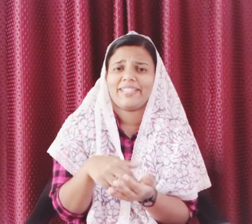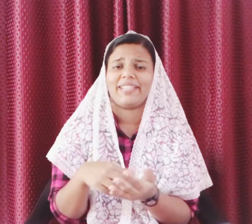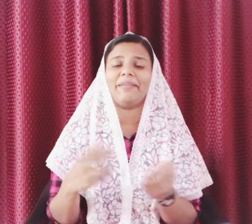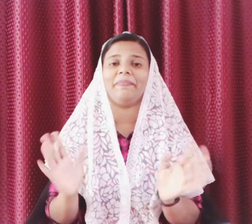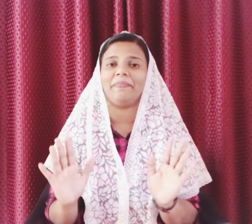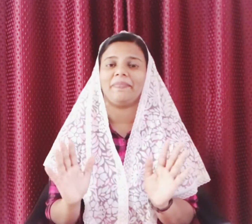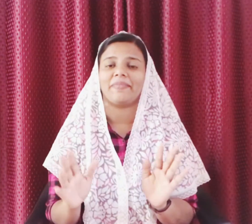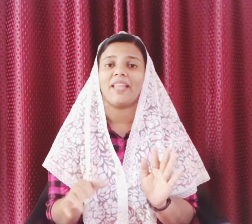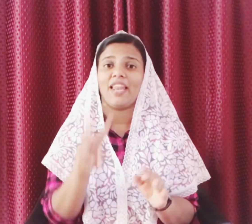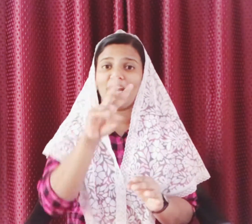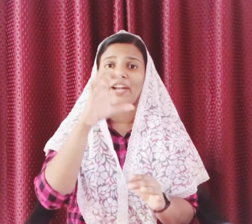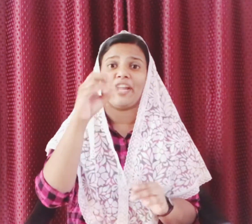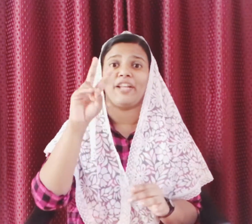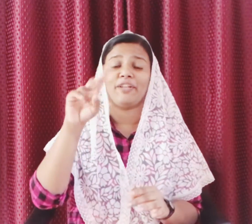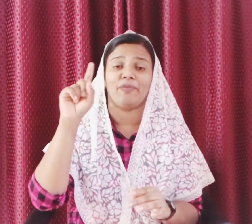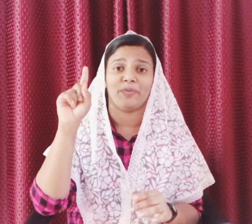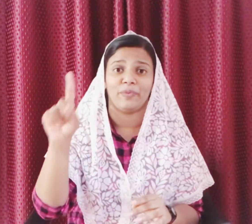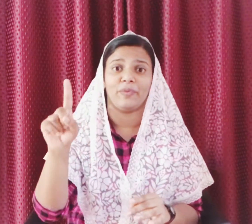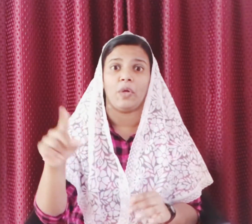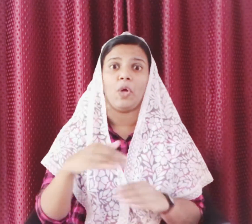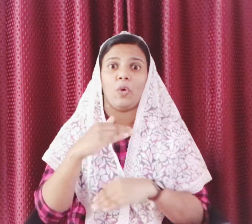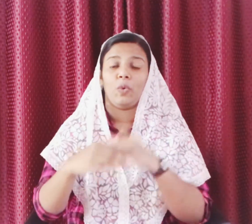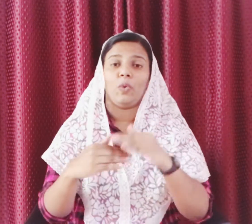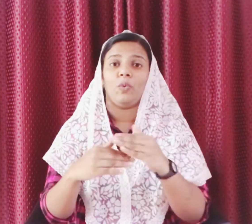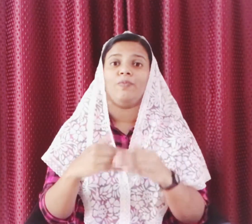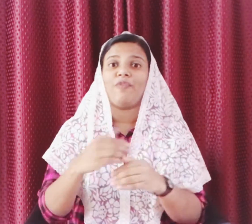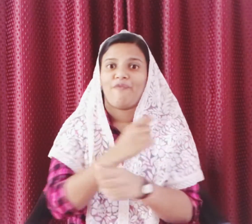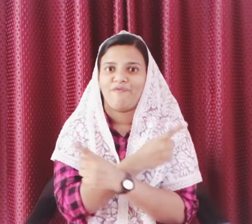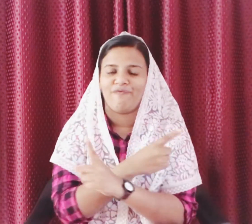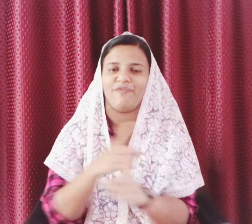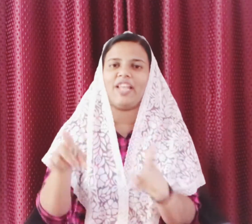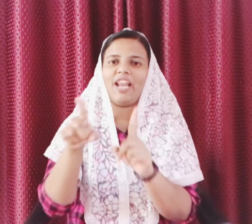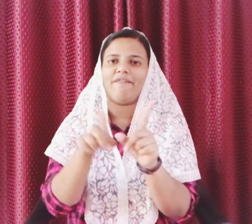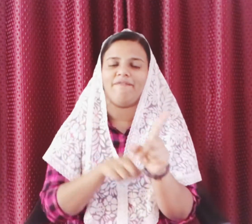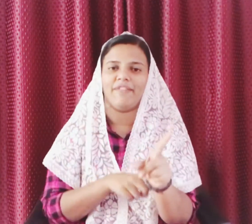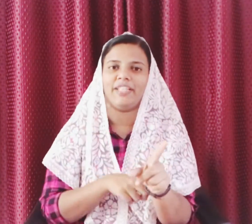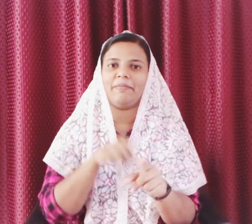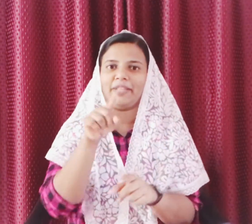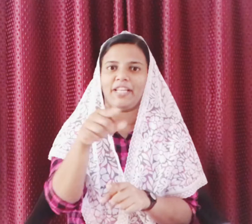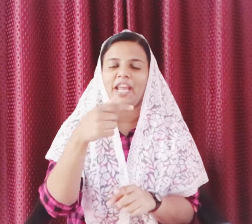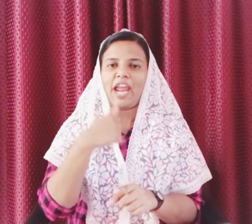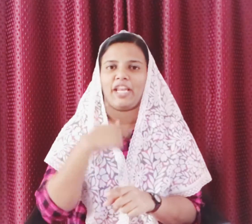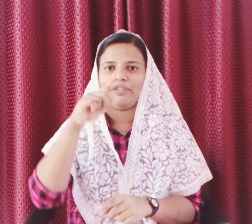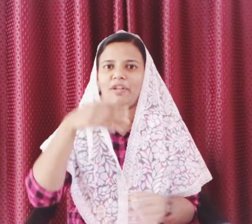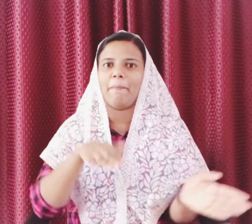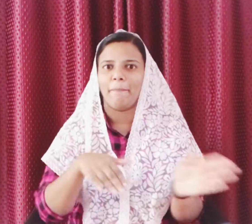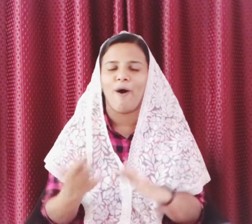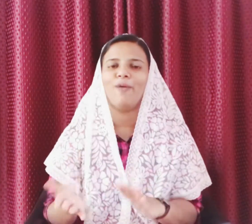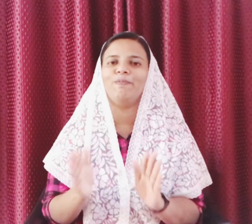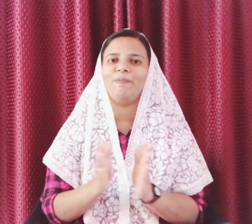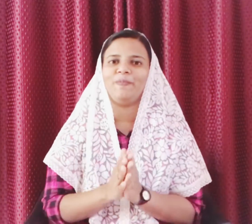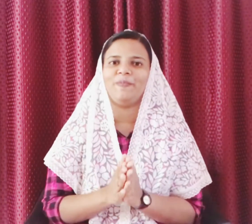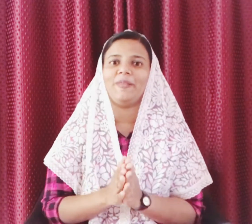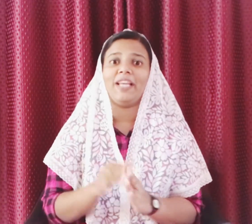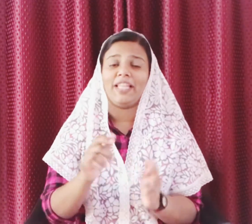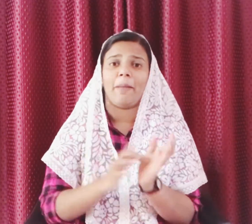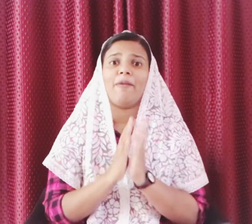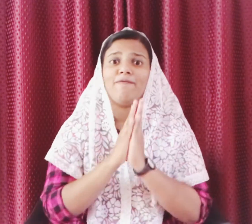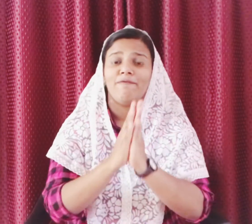അങ്ങനെ 2021-ൽ ഹല്ലേലൂയ, സ്തോത്രം, ഉയർച്ചയുടെയും വിടുതലിൻ്റെയും വർഷമായി നിങ്ങളുടെയും എൻ്റെയും ജീവിതത്തിൽ മാറുകയാണ്. അവനെ